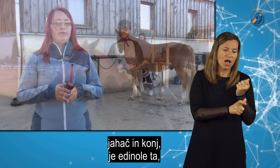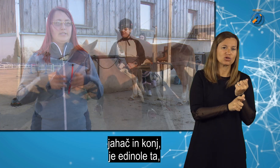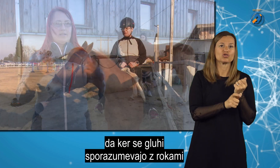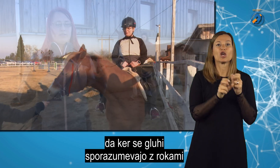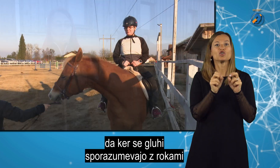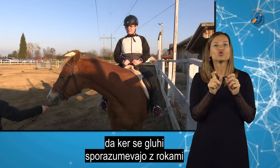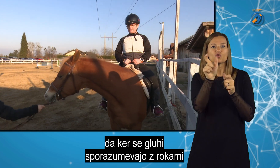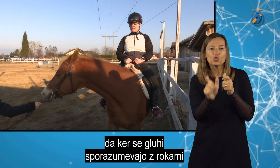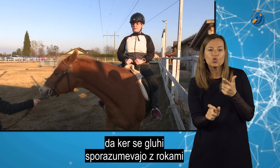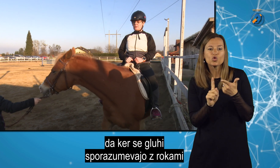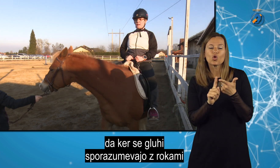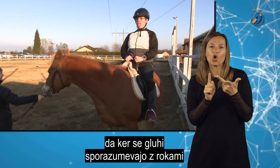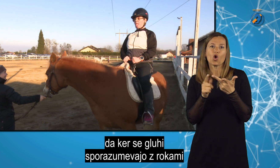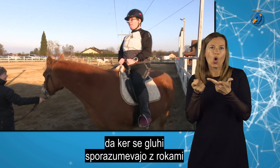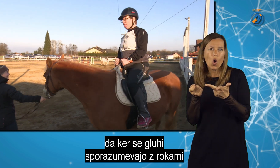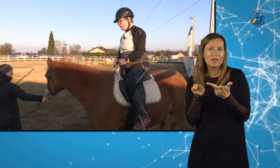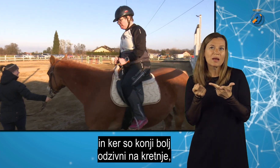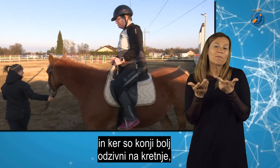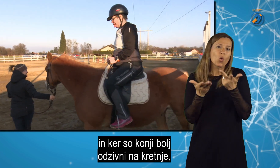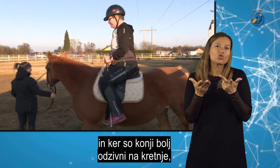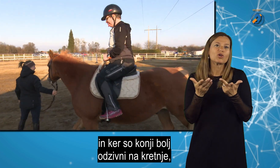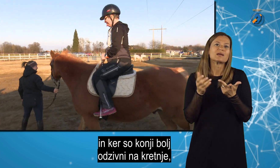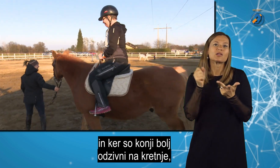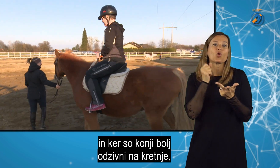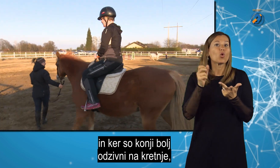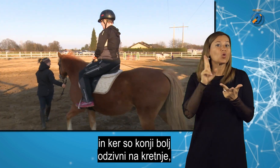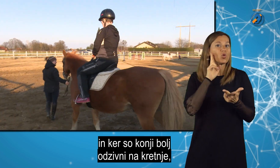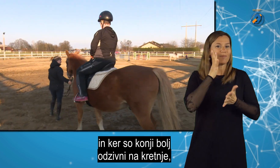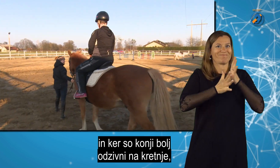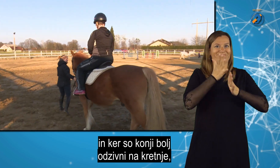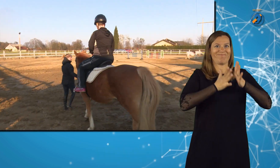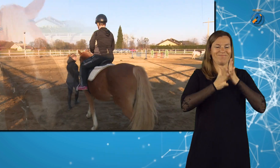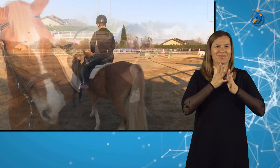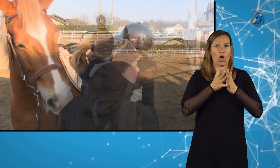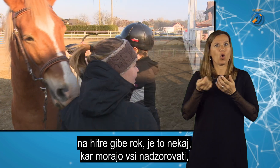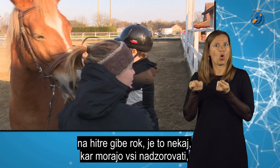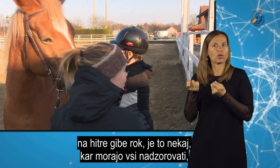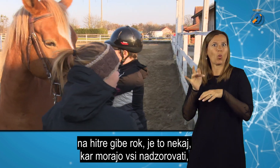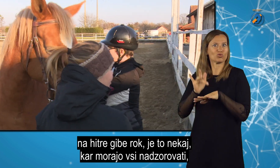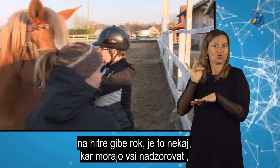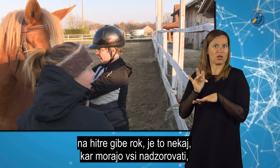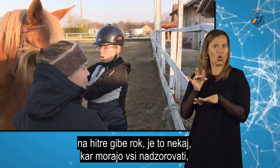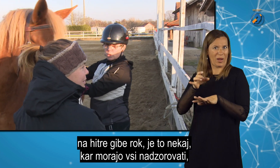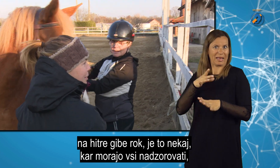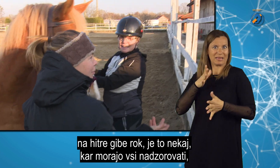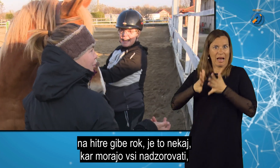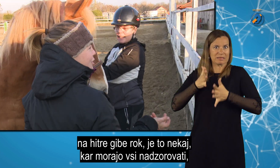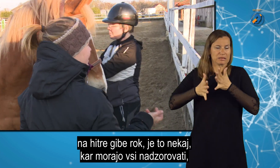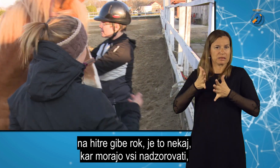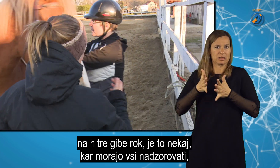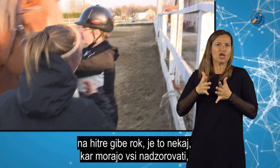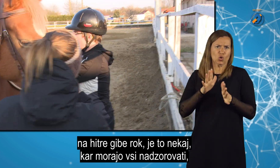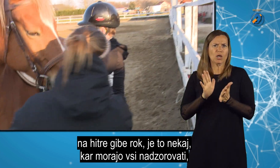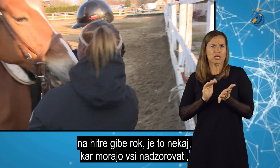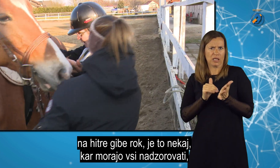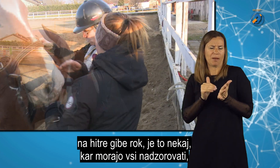ker gluhi se komunicirajo z rokami in konji so predvsem bolj odzivni na kretnje rok, na hitre gibe predvsem, in to je pač